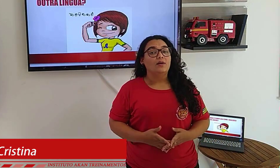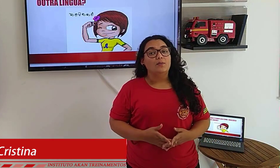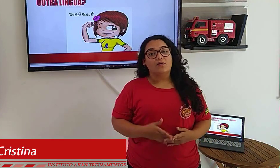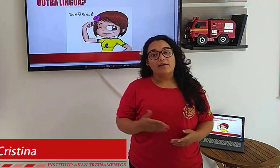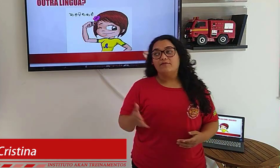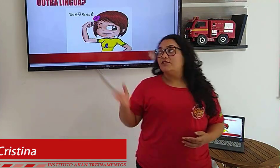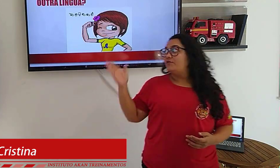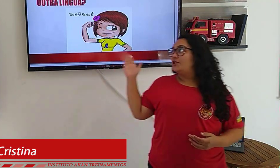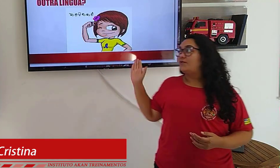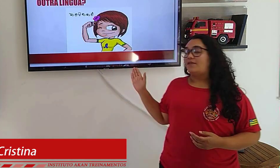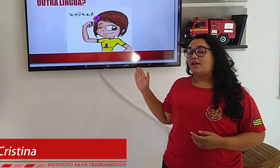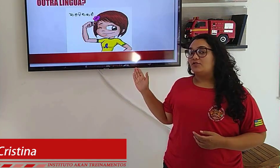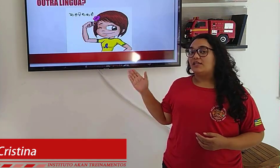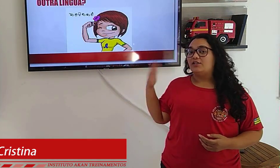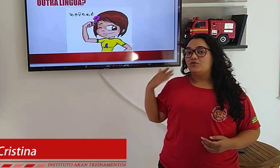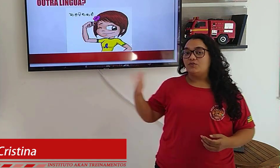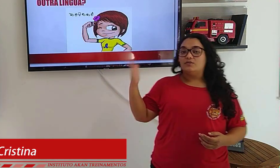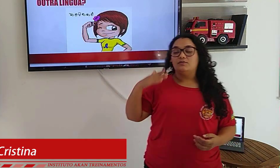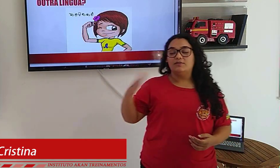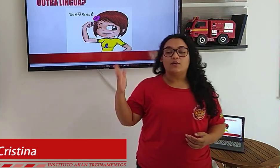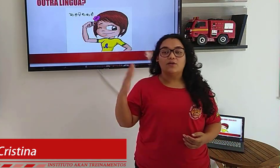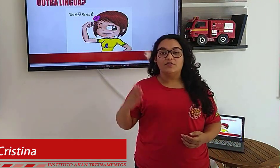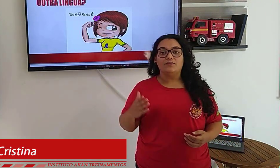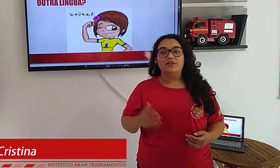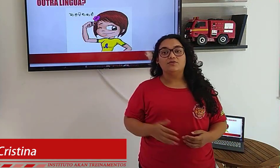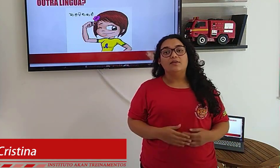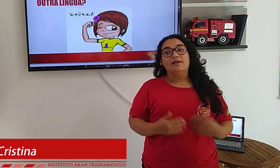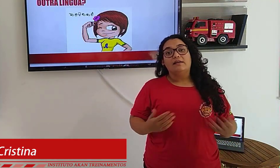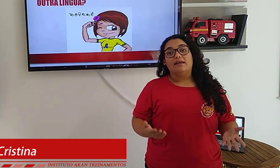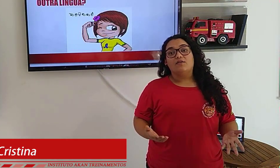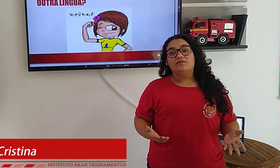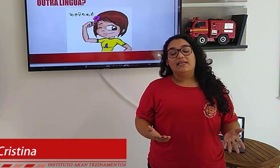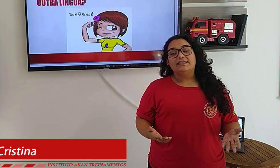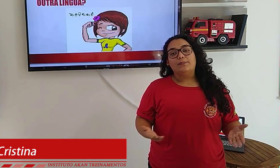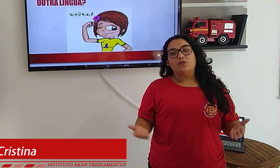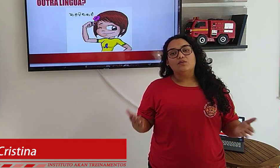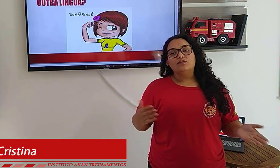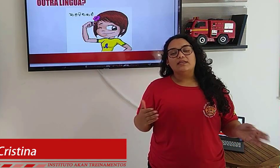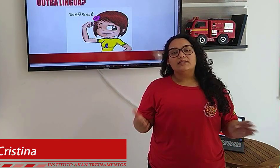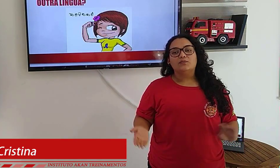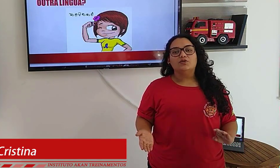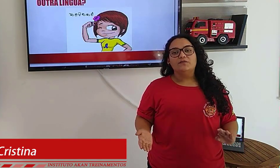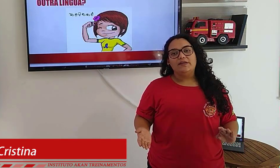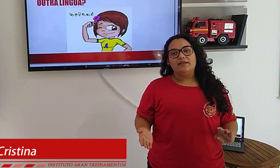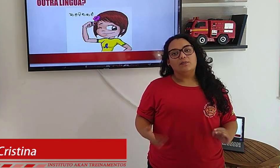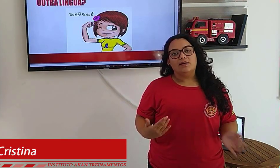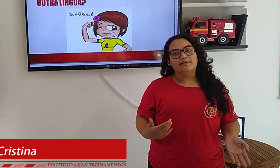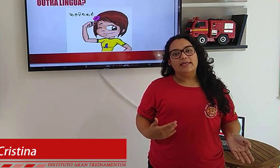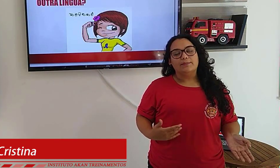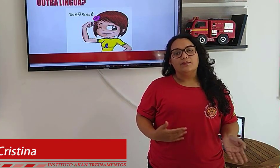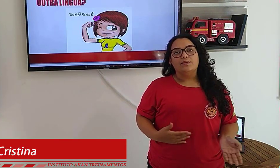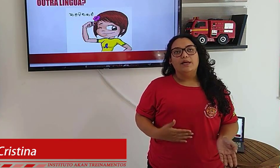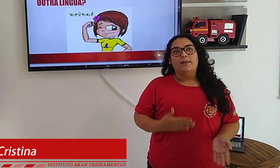a gente vai falar do slide no decorrer do vídeo. O que acontece? A pronúncia é que se modifica. Por exemplo,